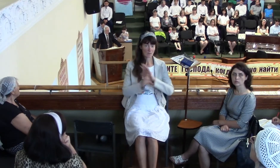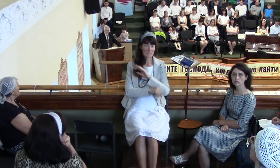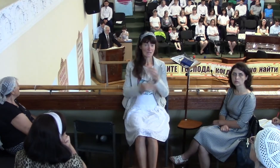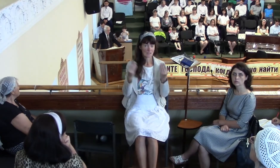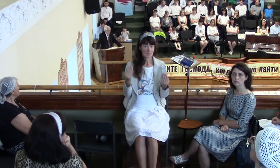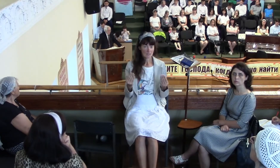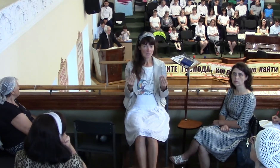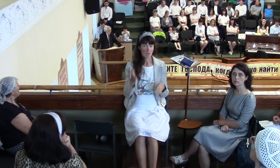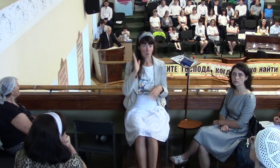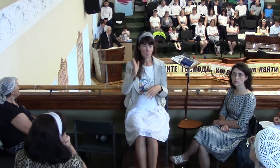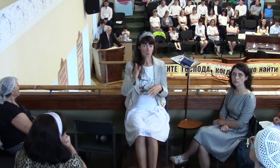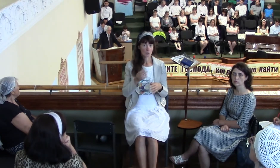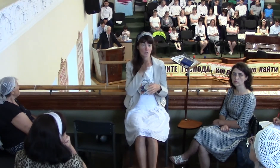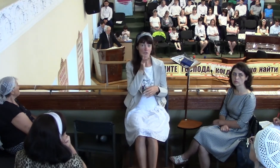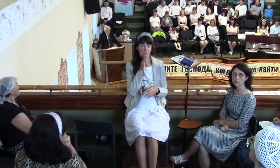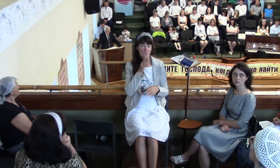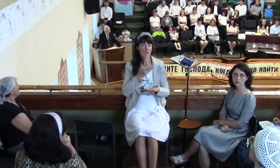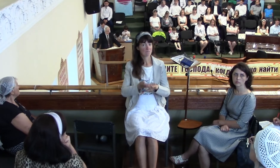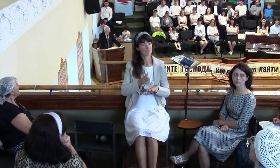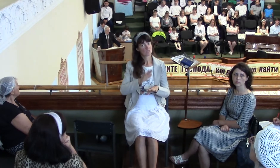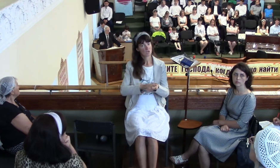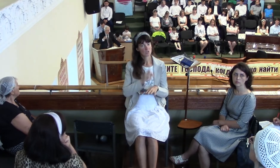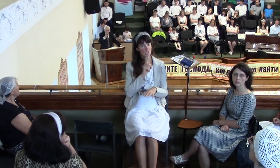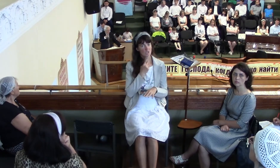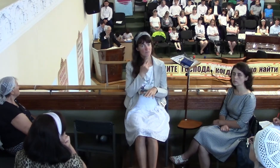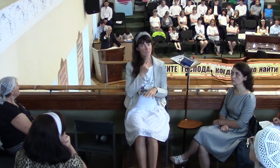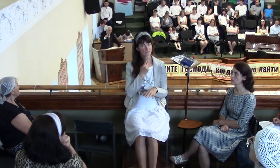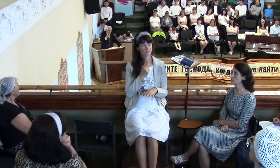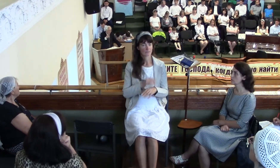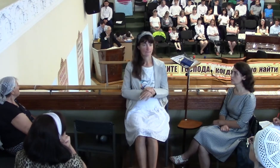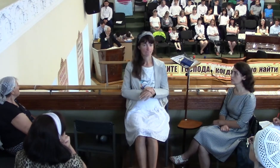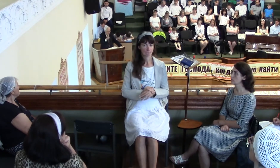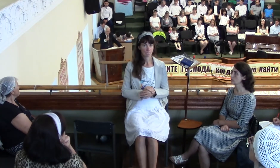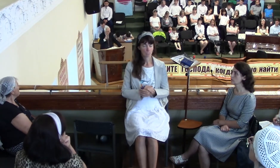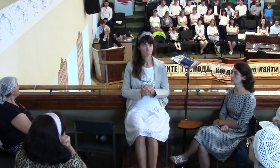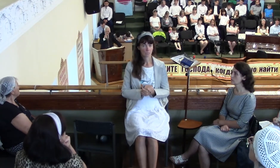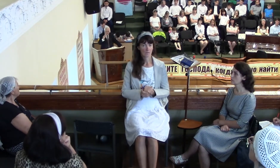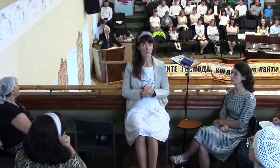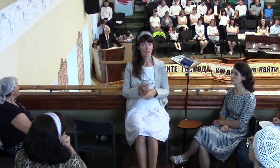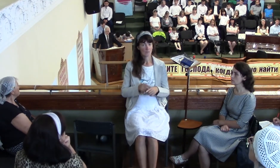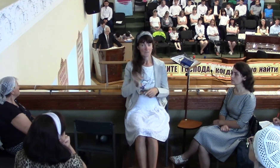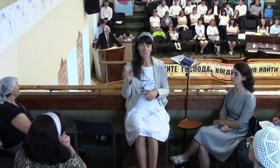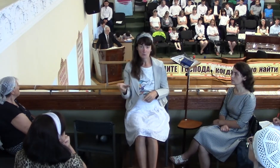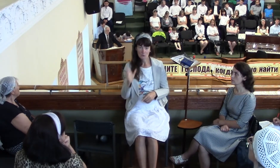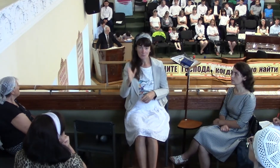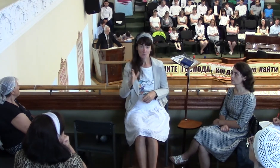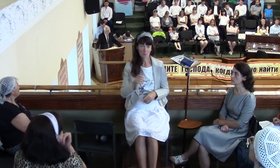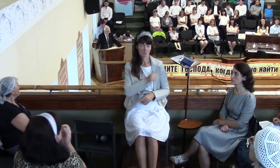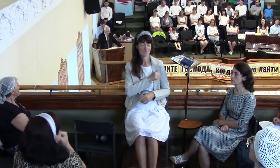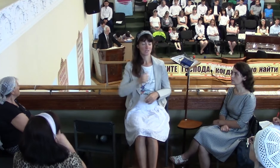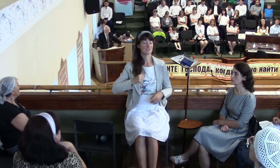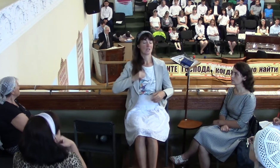дни наступят времена тяжкие. Мы начало 2 стиха только прочитаем. Ибо люди будут